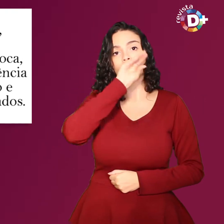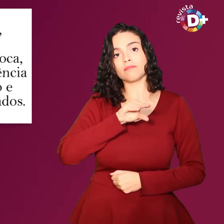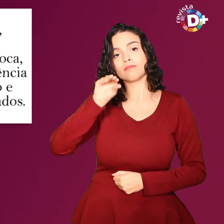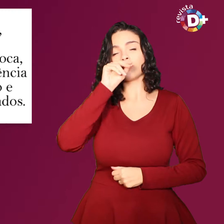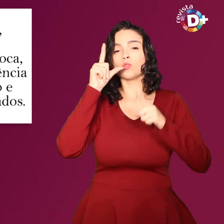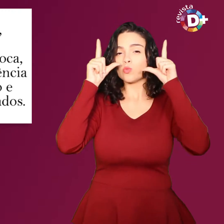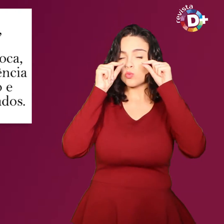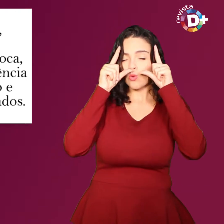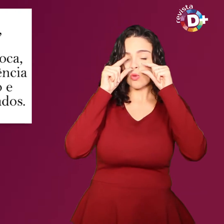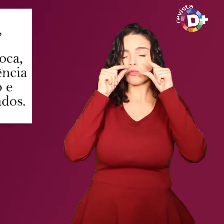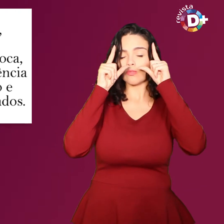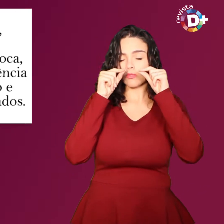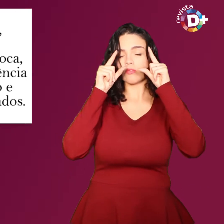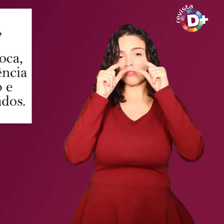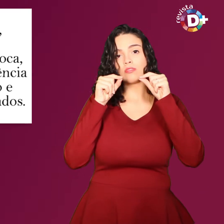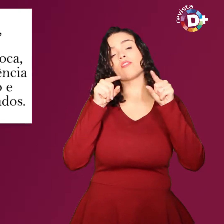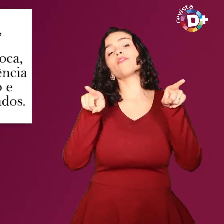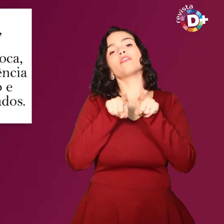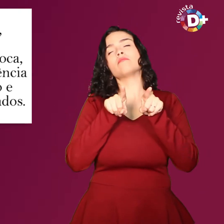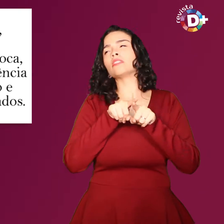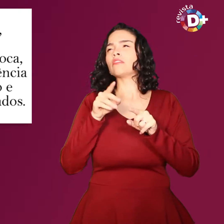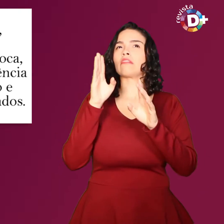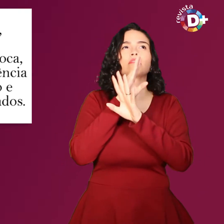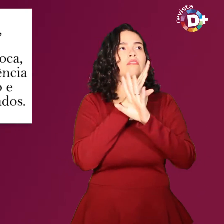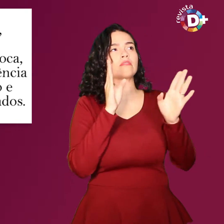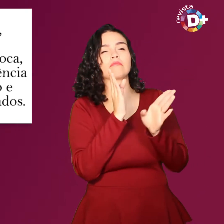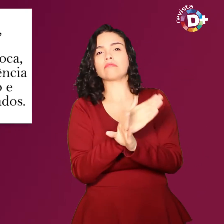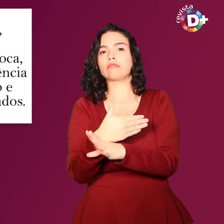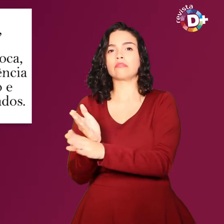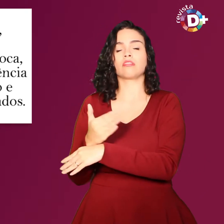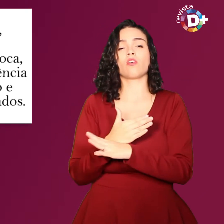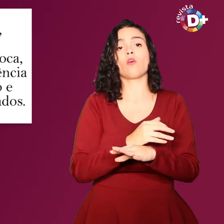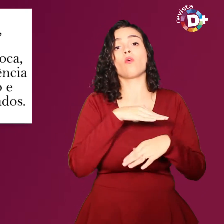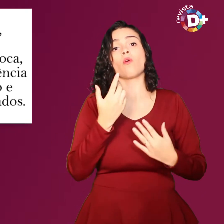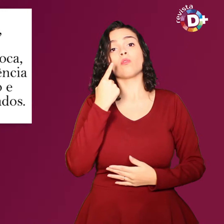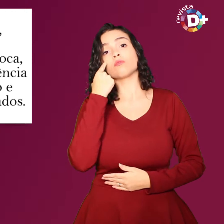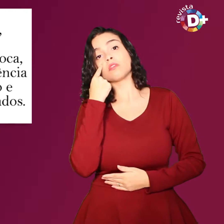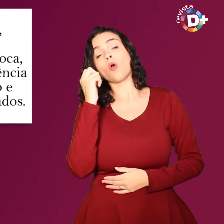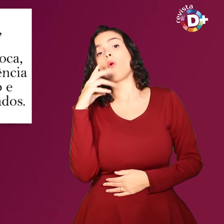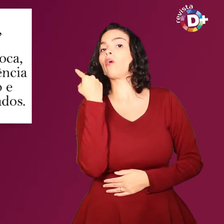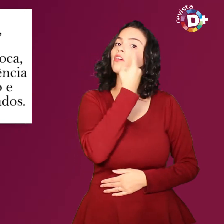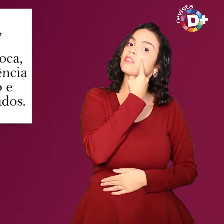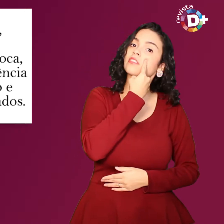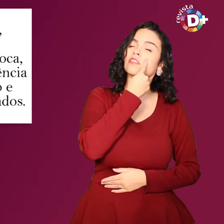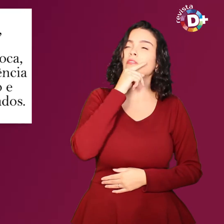dificuldade de fala, sonolência excessiva, desorientação e falta de visão de um dos